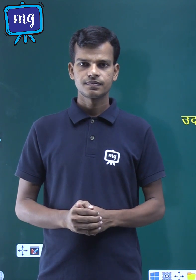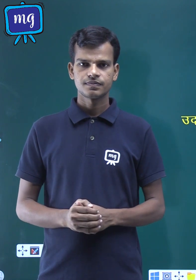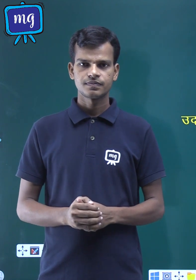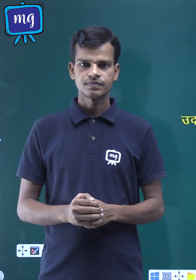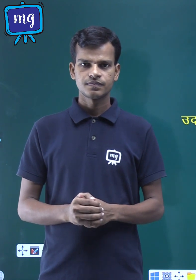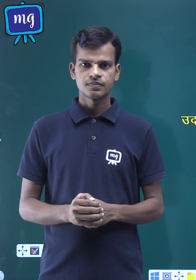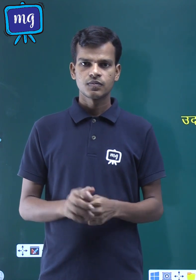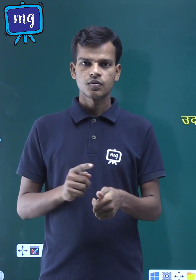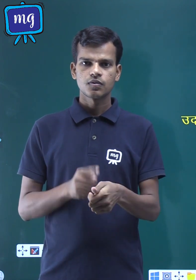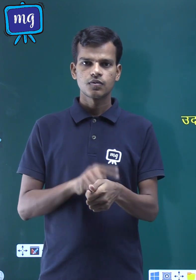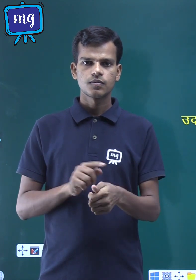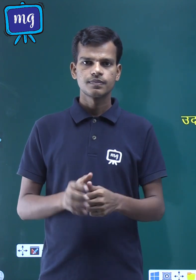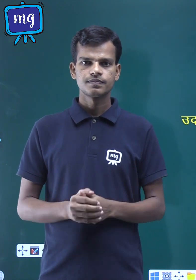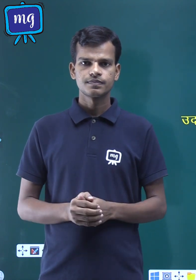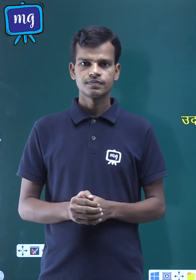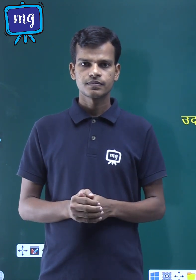को